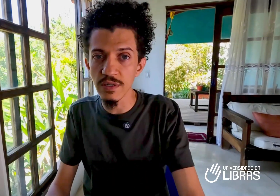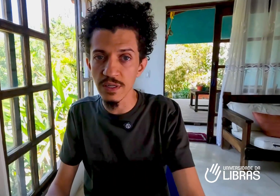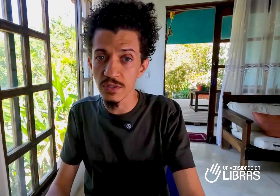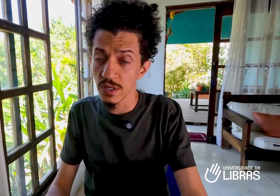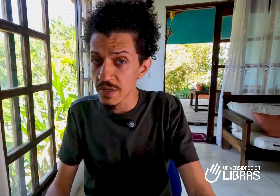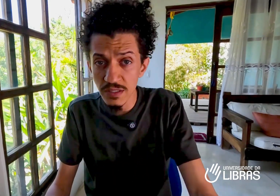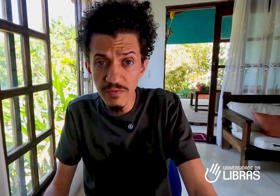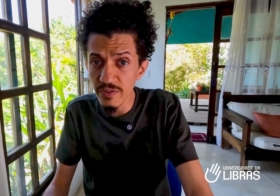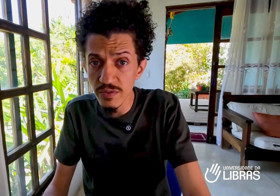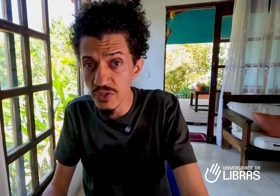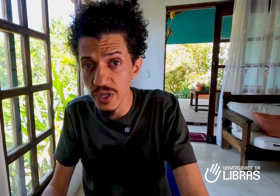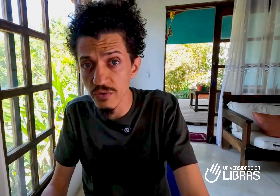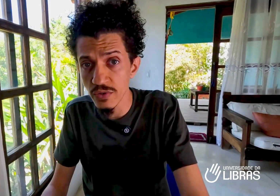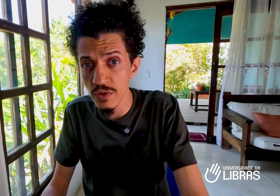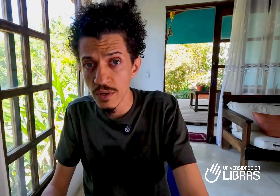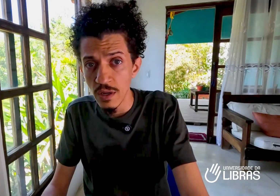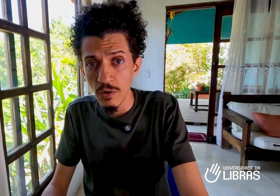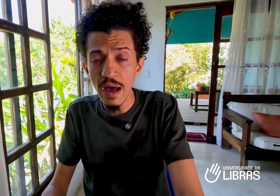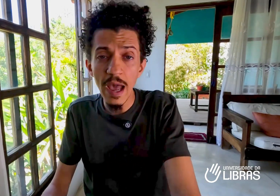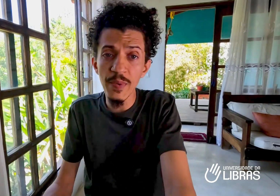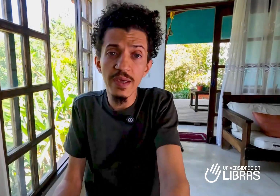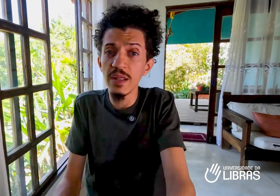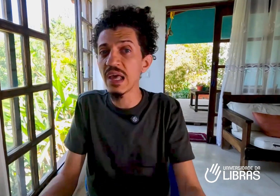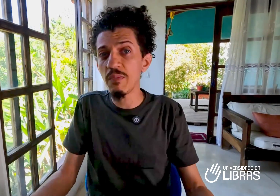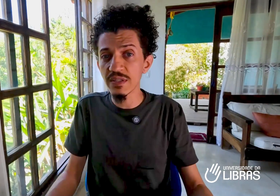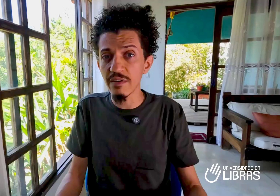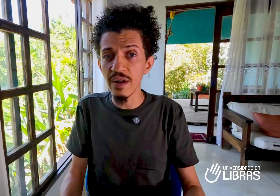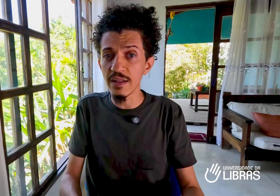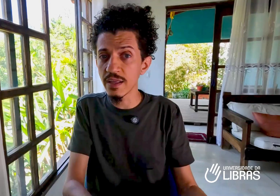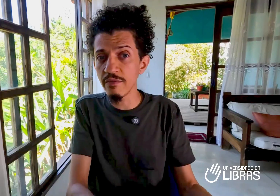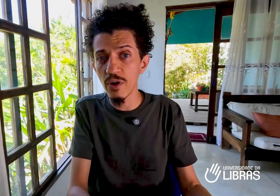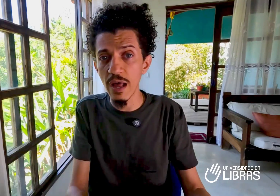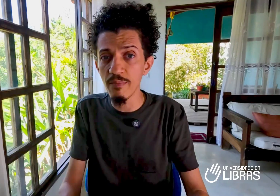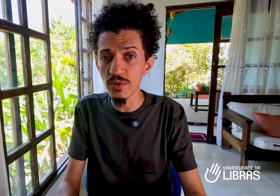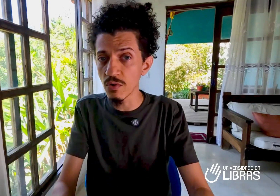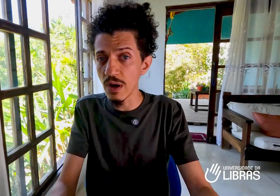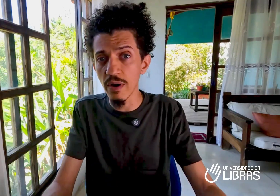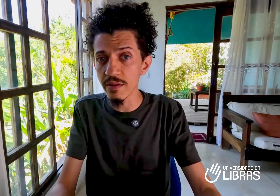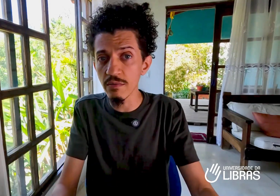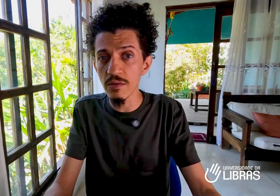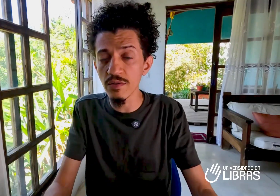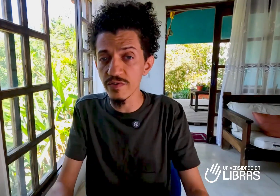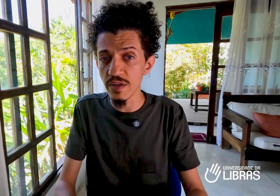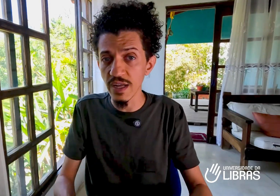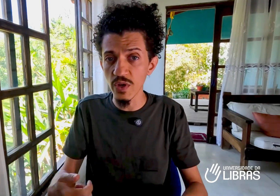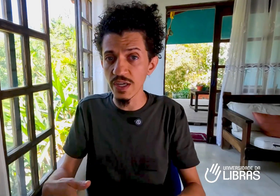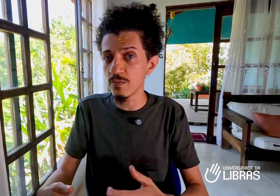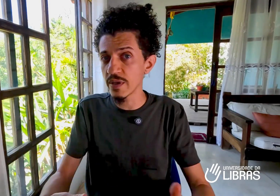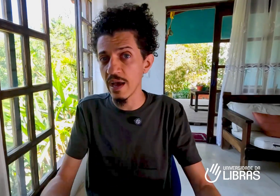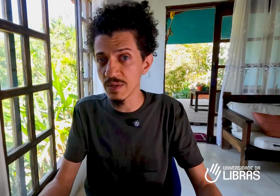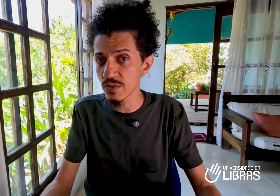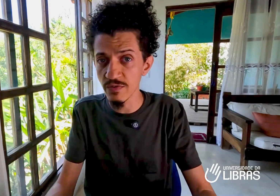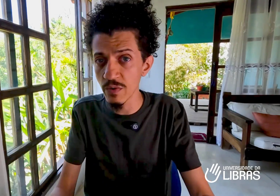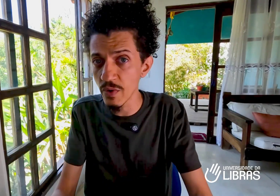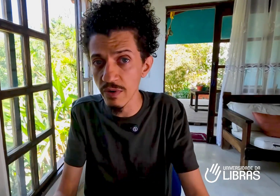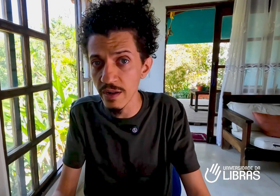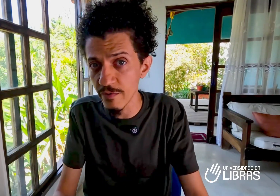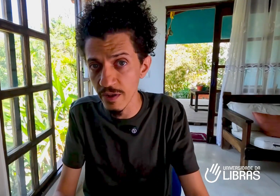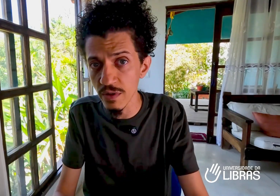visualizações porque são vídeos antigos. Uma época em que ninguém postava nada. Quem foi lá e postou agora tem um tanto de visualizações porque as pessoas foram procurando e foram encontrando